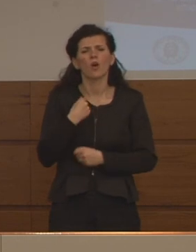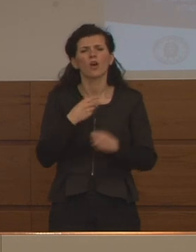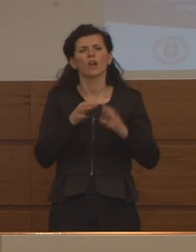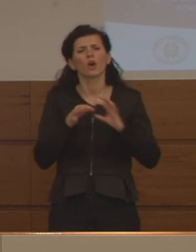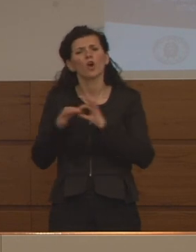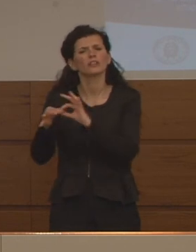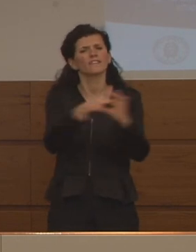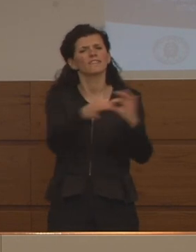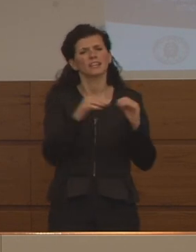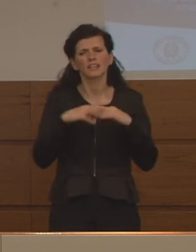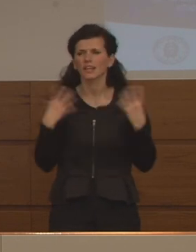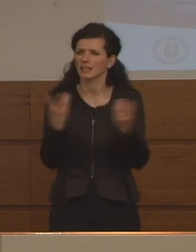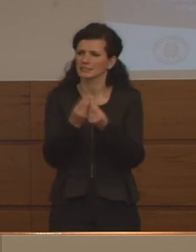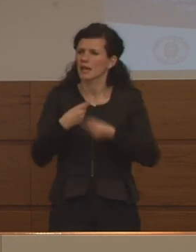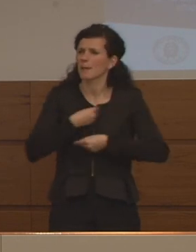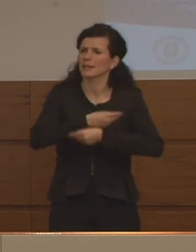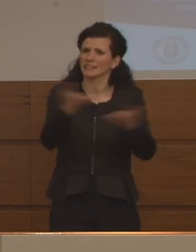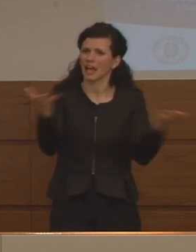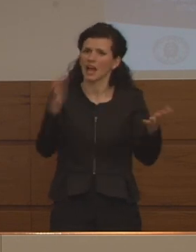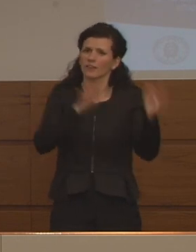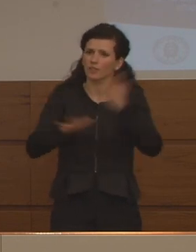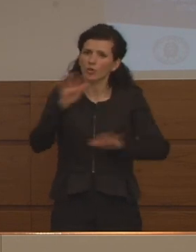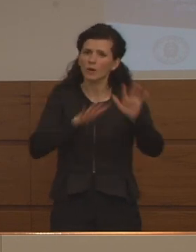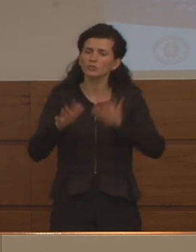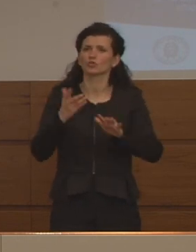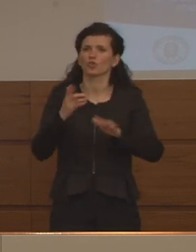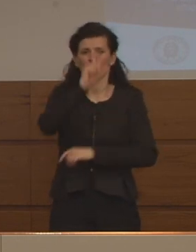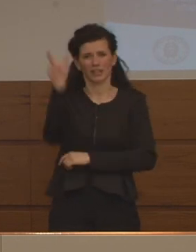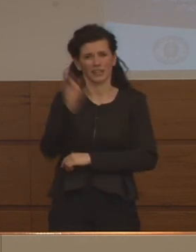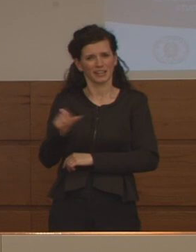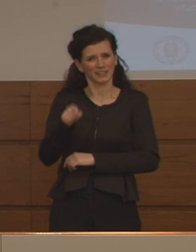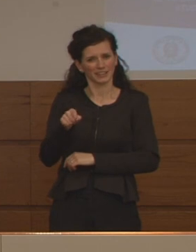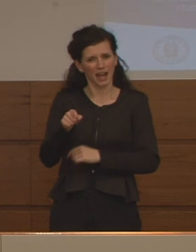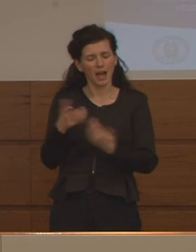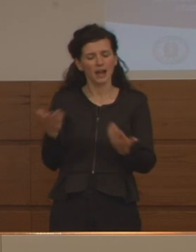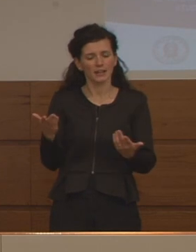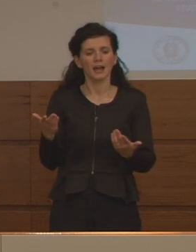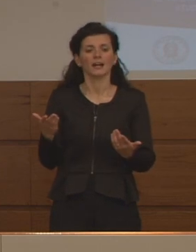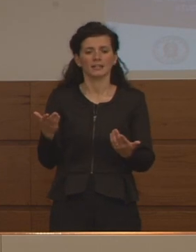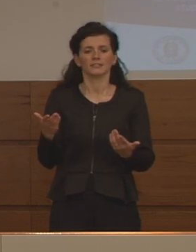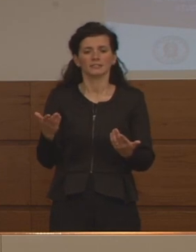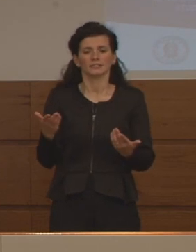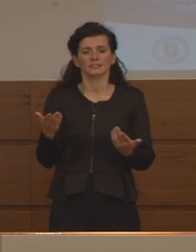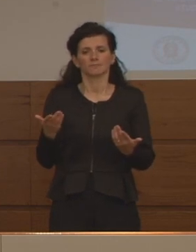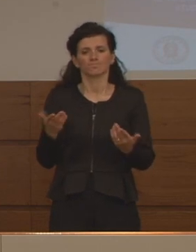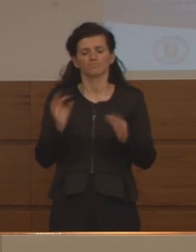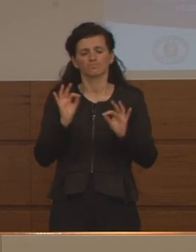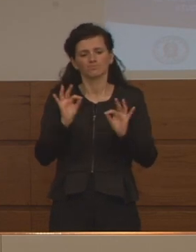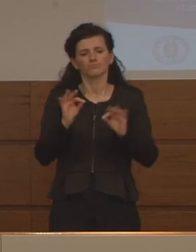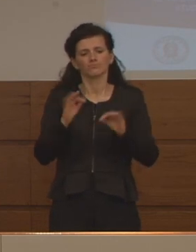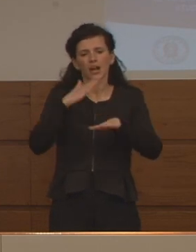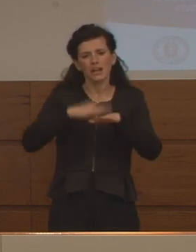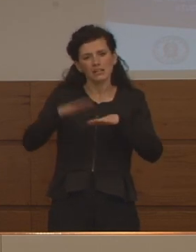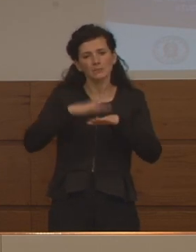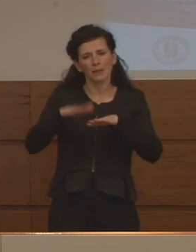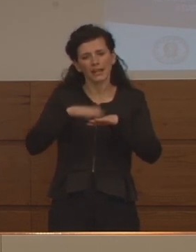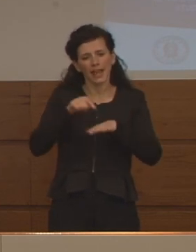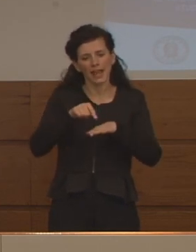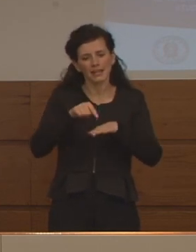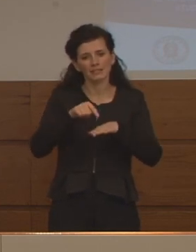tutti voi e con il paese quella che è stata un'esperienza assolutamente unica che ho